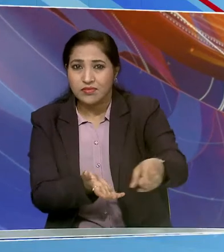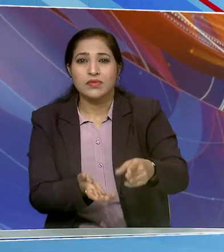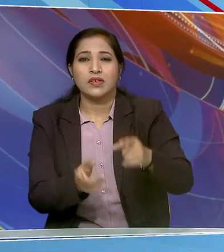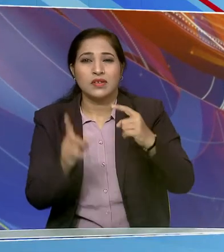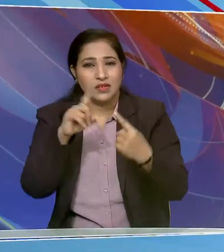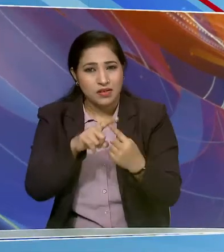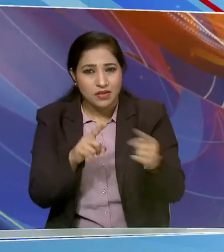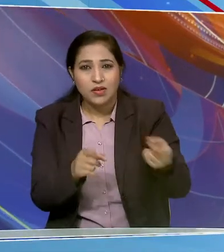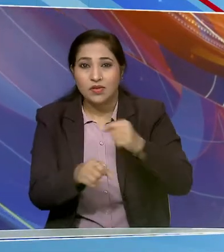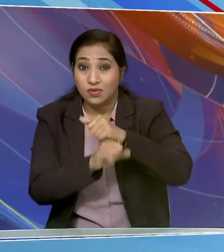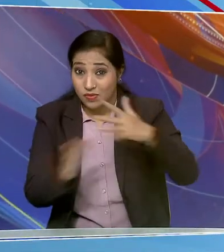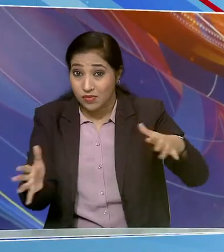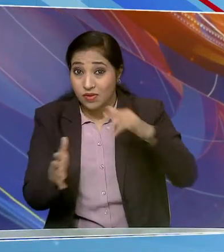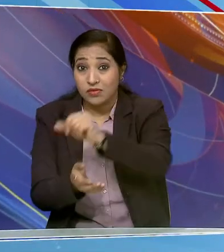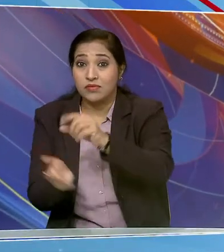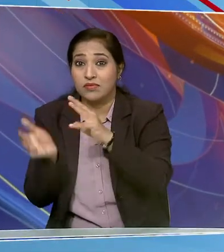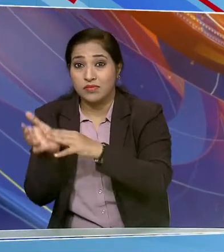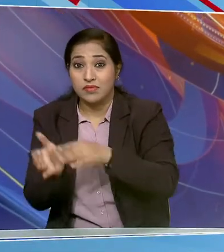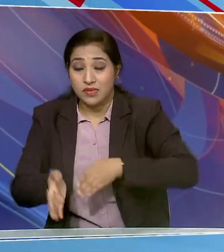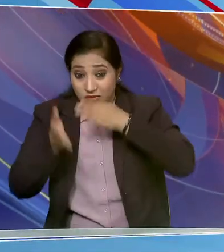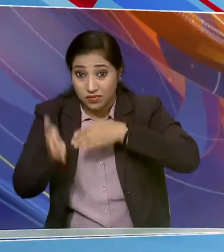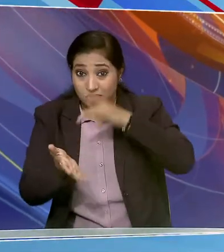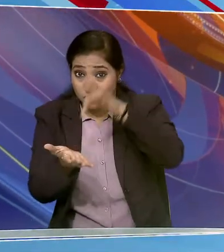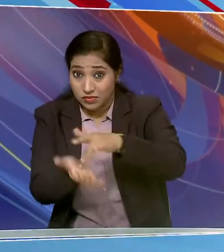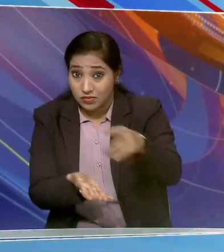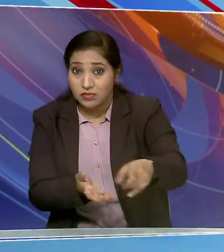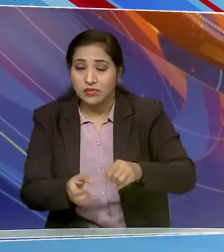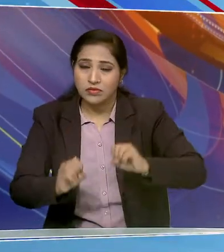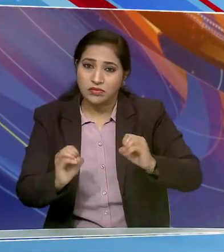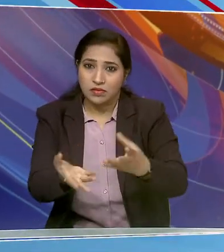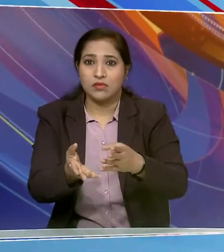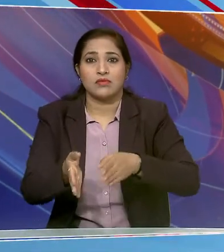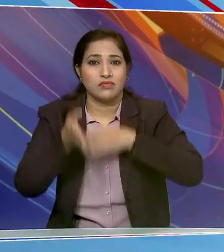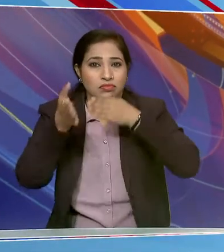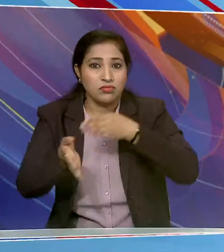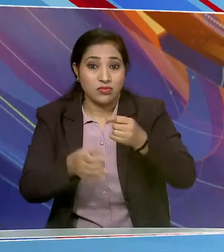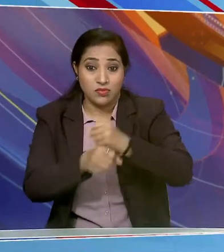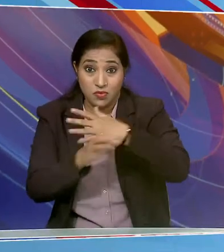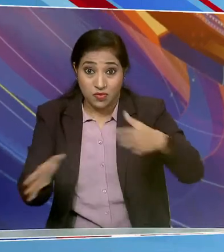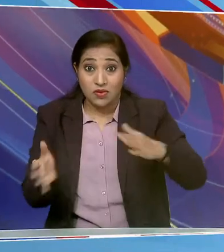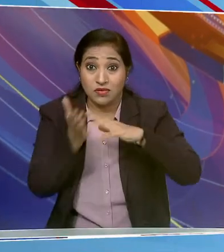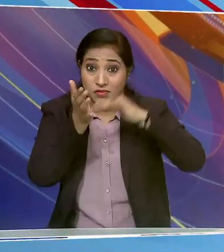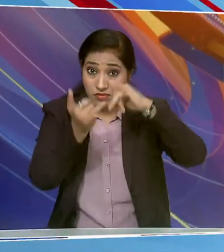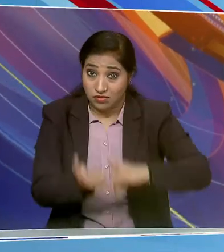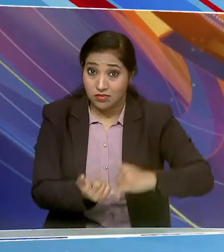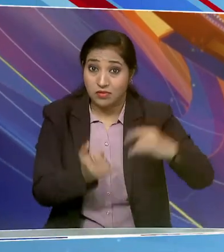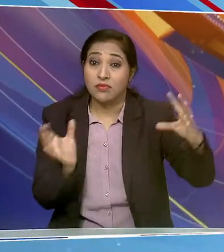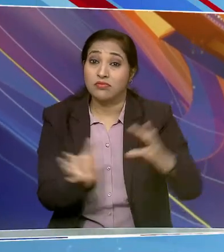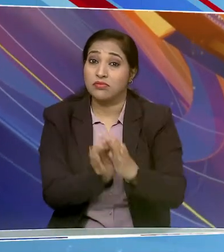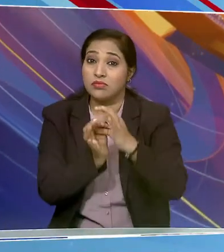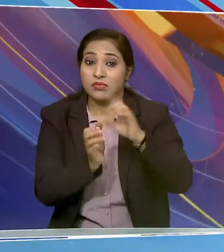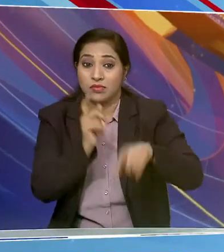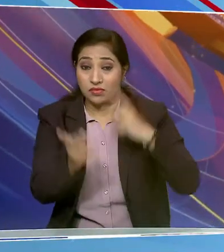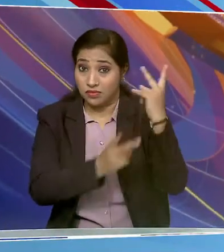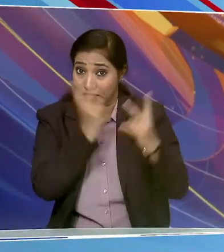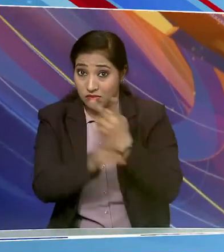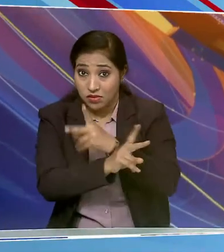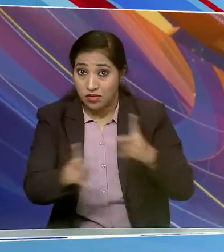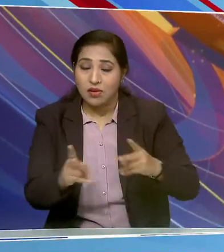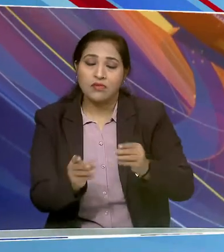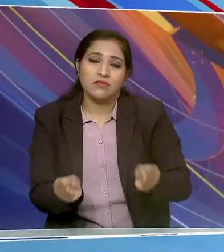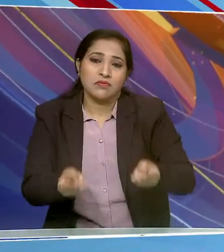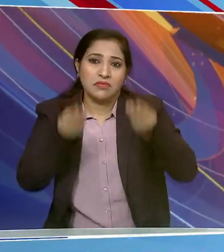और गोवा के मडगांव स्टेशन के बीच चलेगी और इससे गोवा और महाराष्ट्र दोनों के ही पर्यटन को बढ़ावा